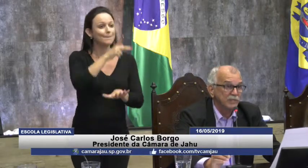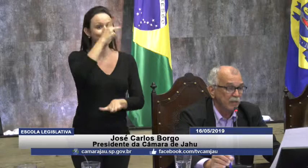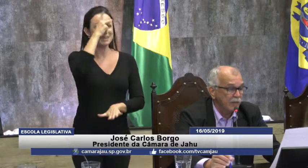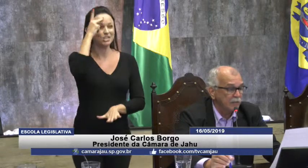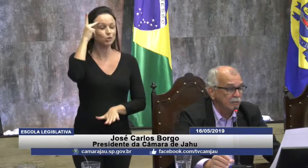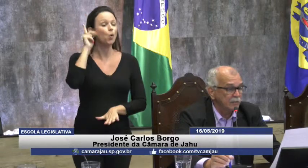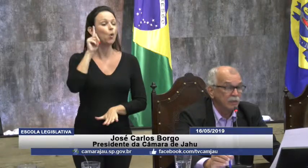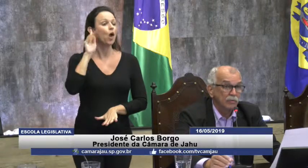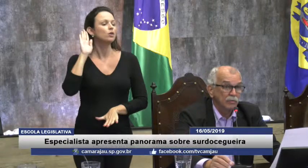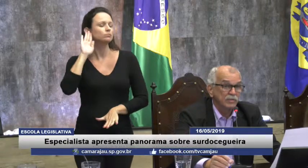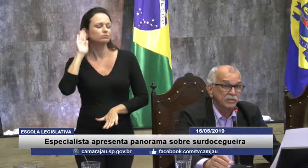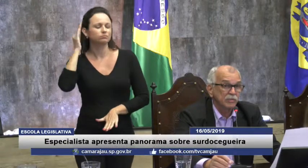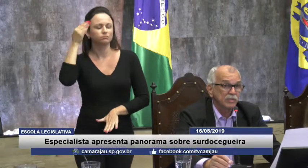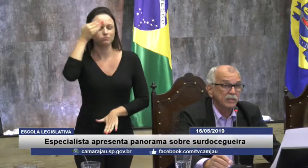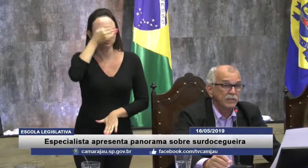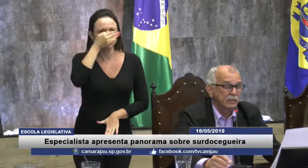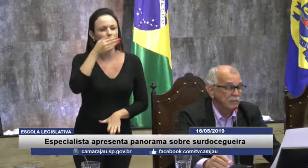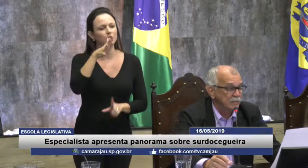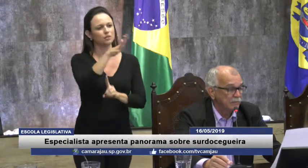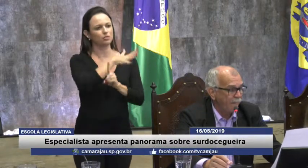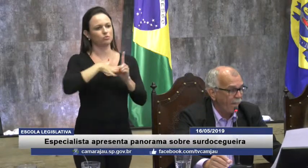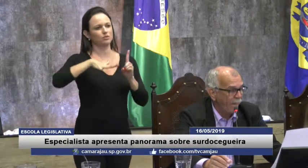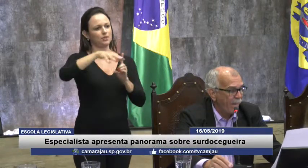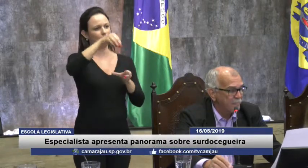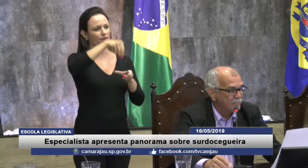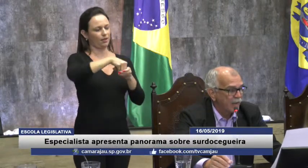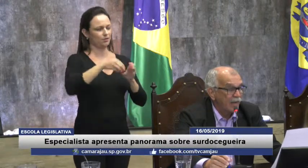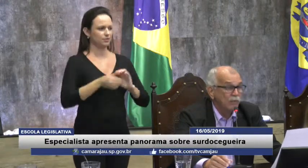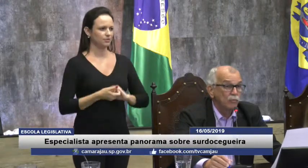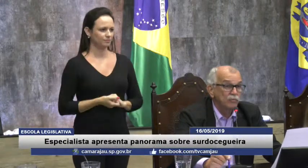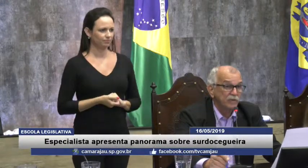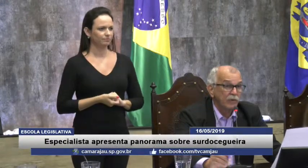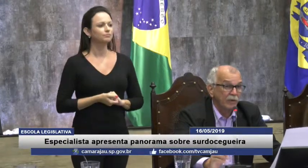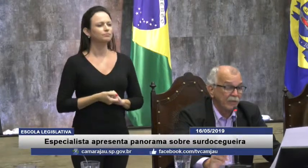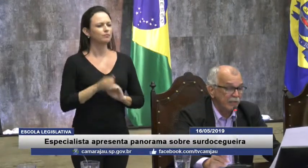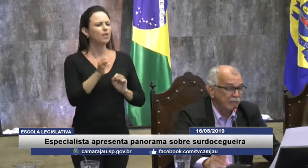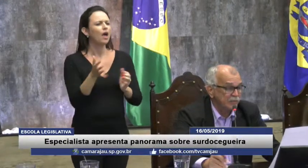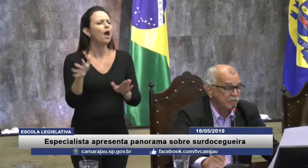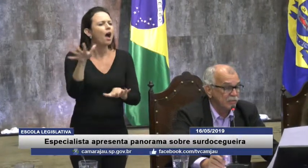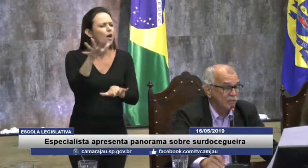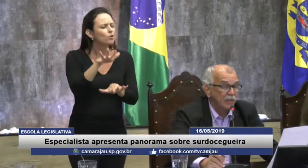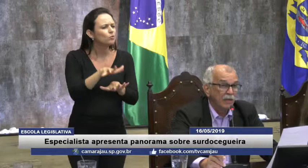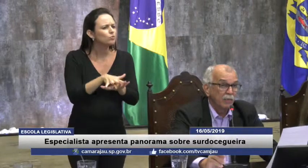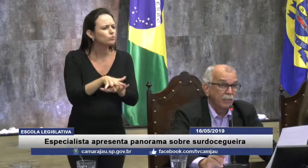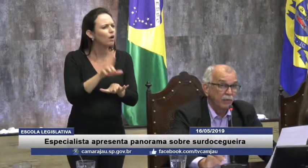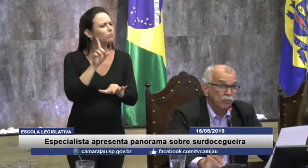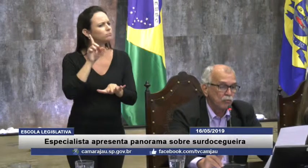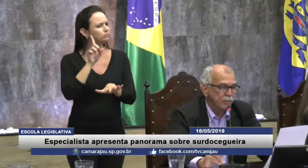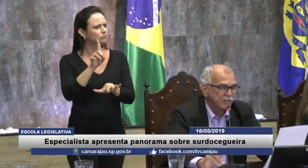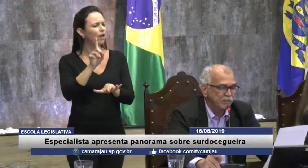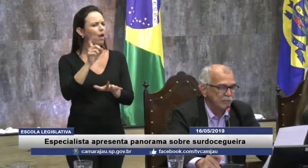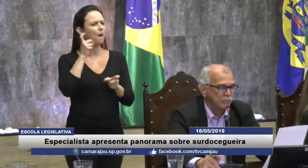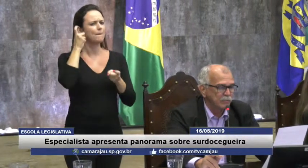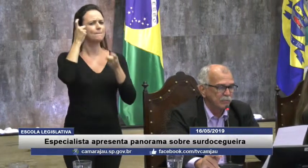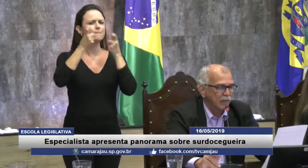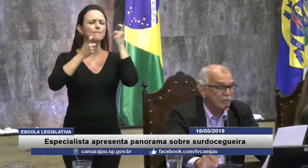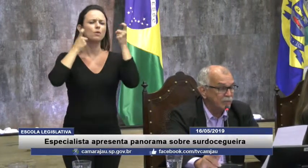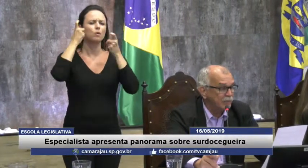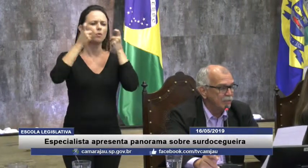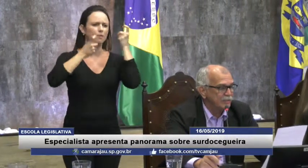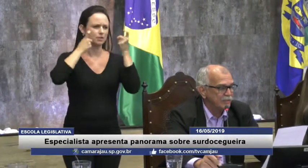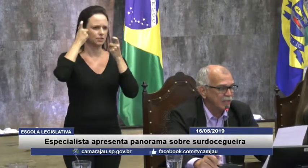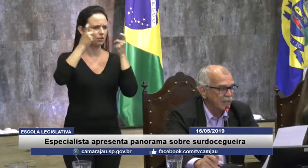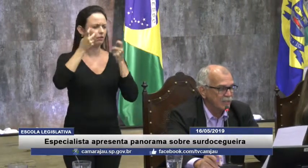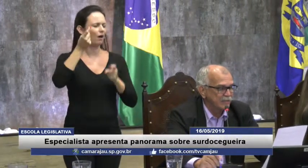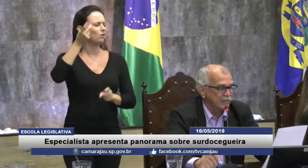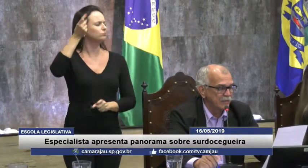surdo e cega na nossa sociedade. A inclusão, aliás, é uma preocupação